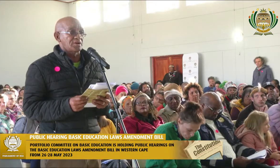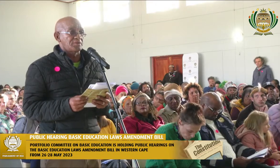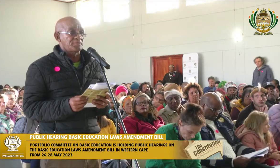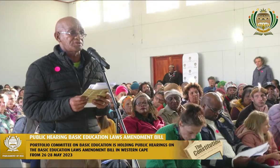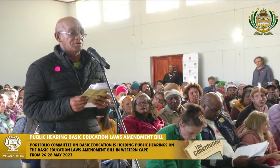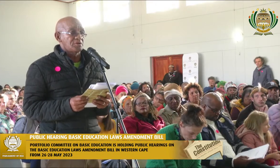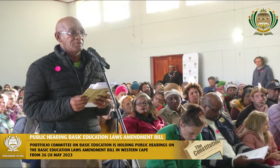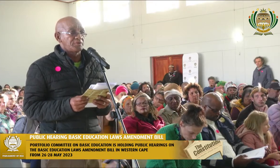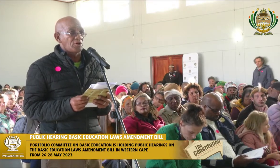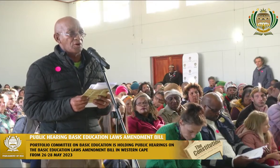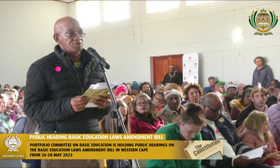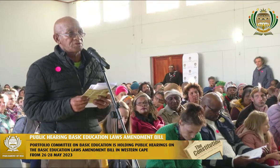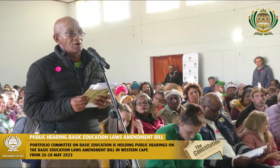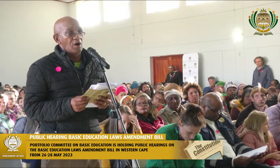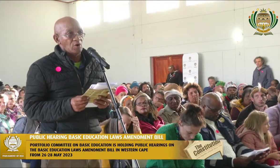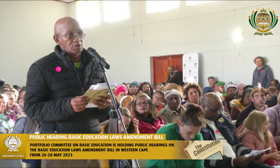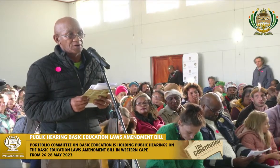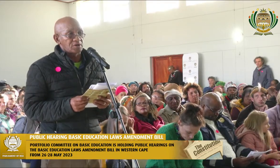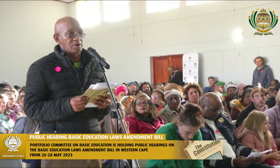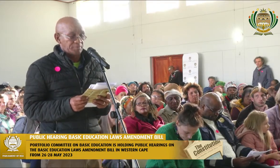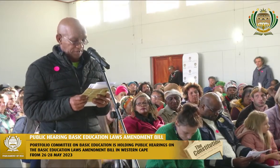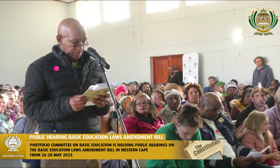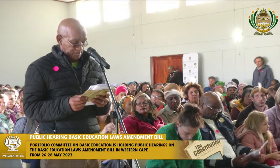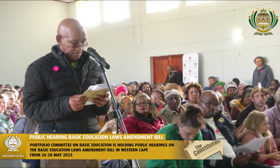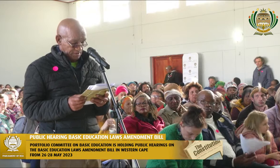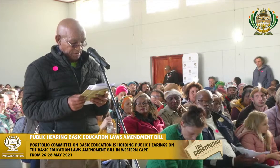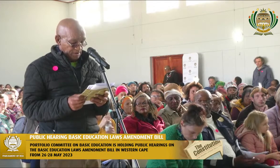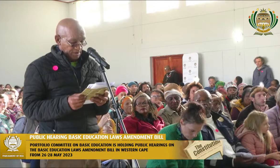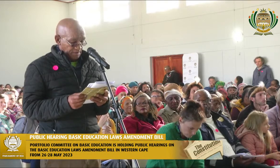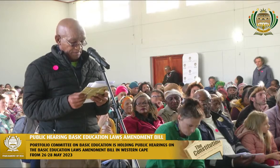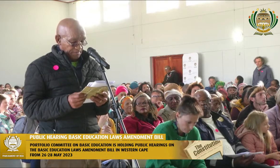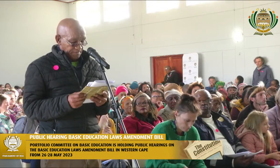voordele dan kan wees vir die huishoudelike gebruik.